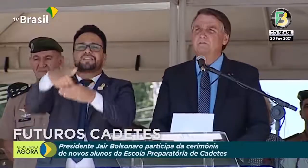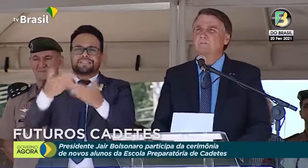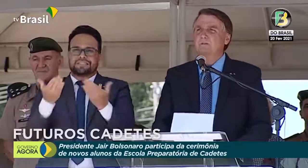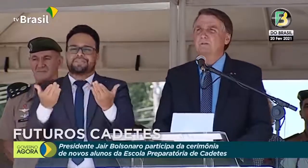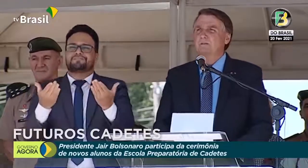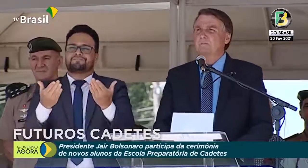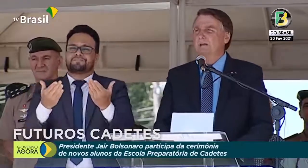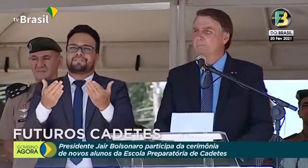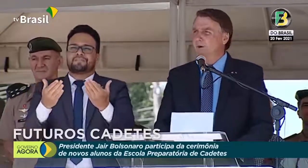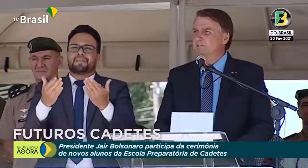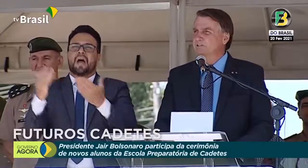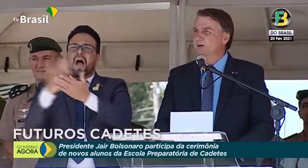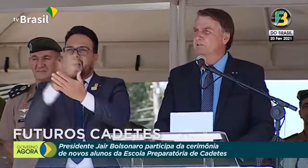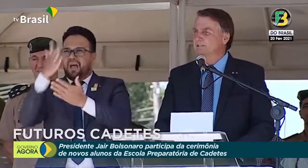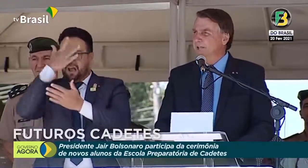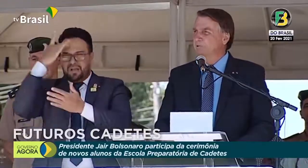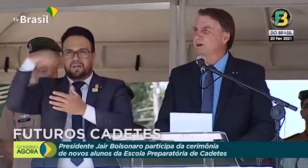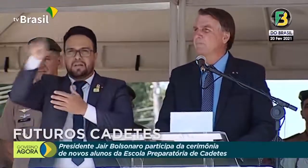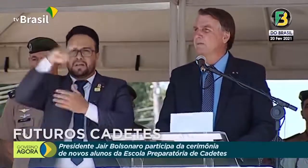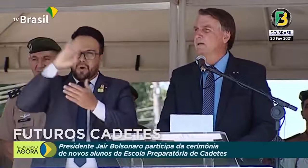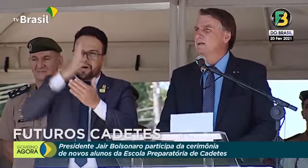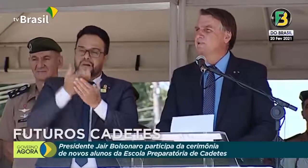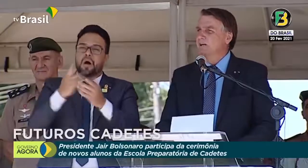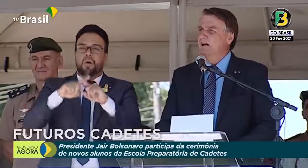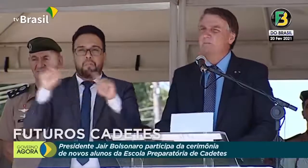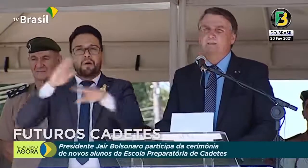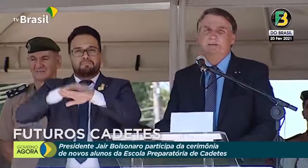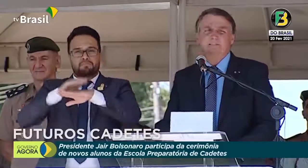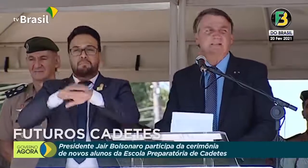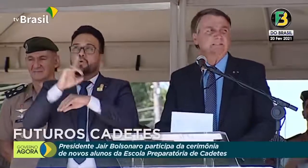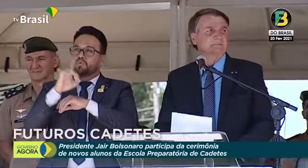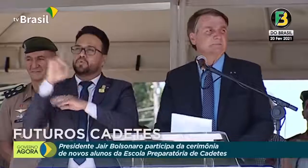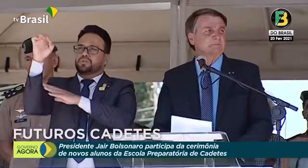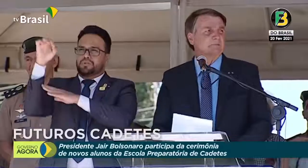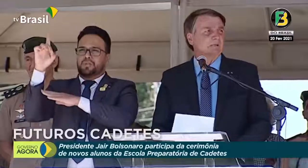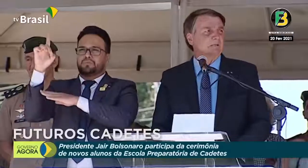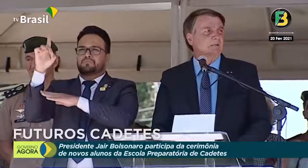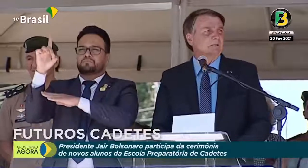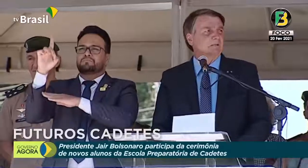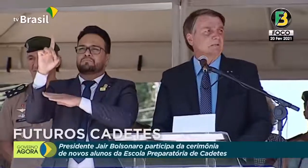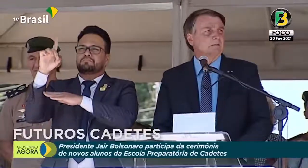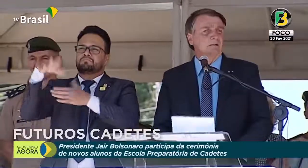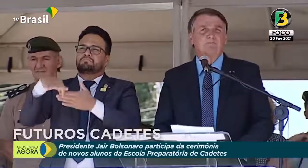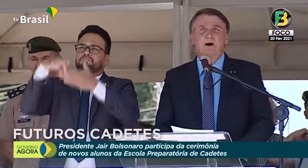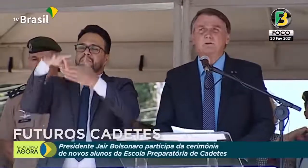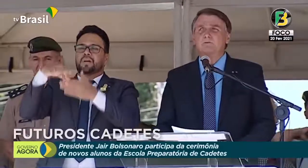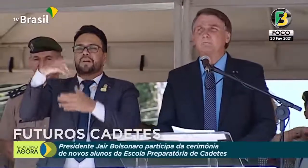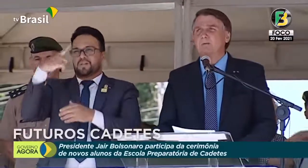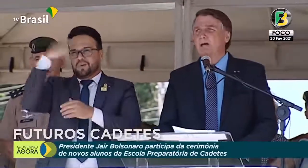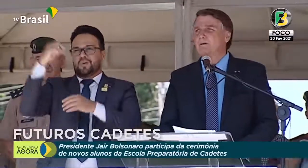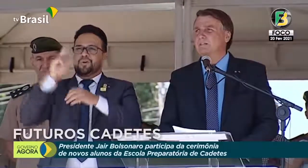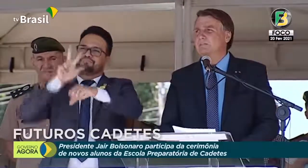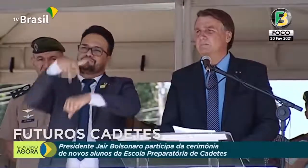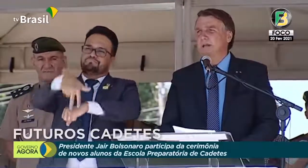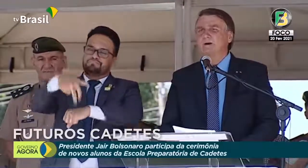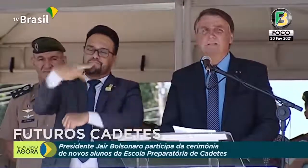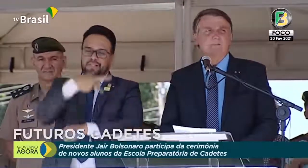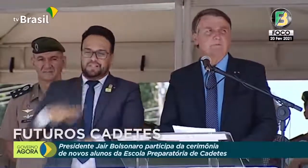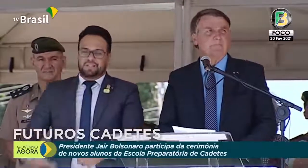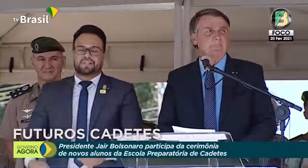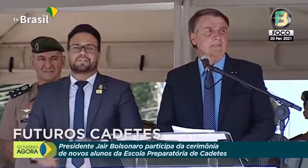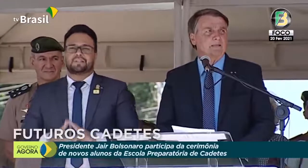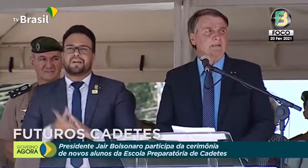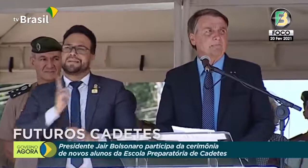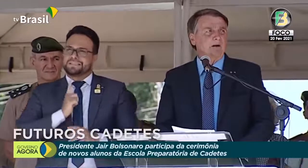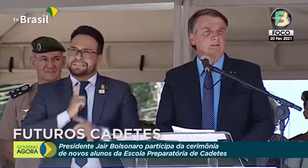por muitos, pelas mãos de Deus, entendo eu, chegamos à presidência. Não faltam problemas para